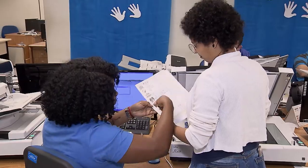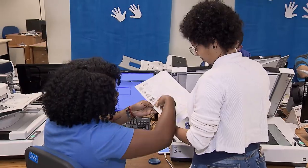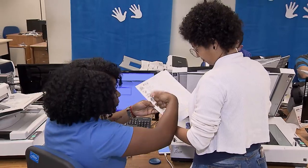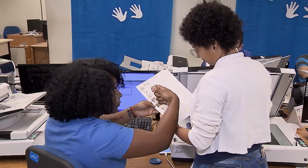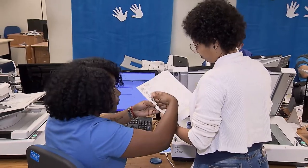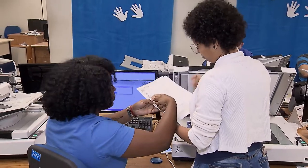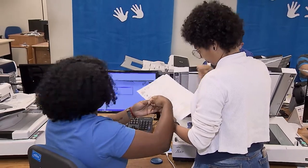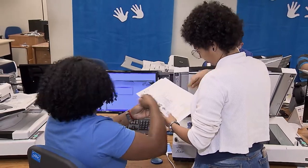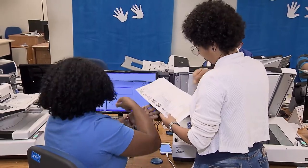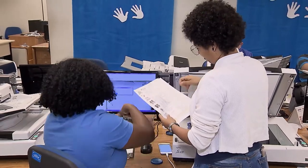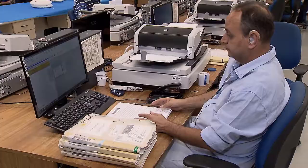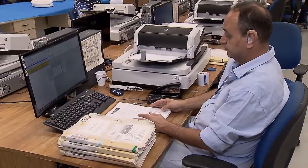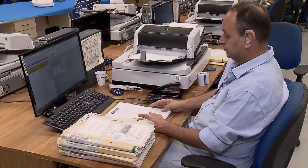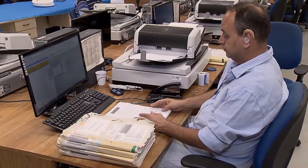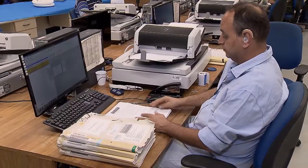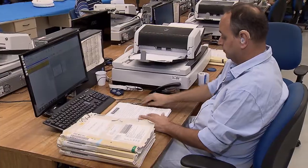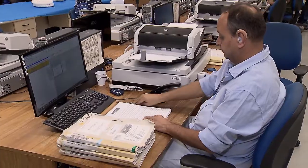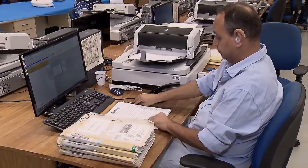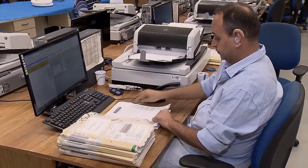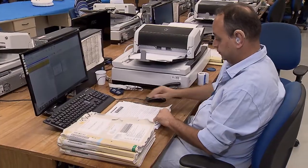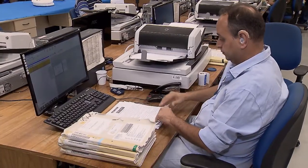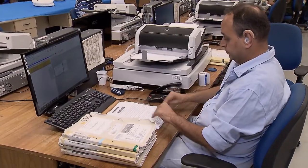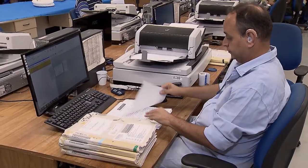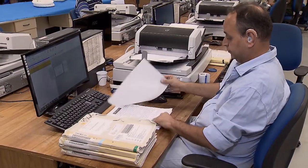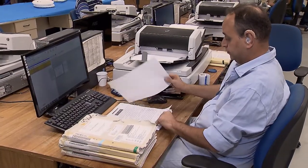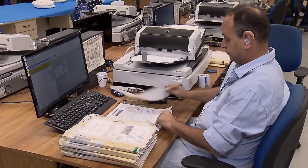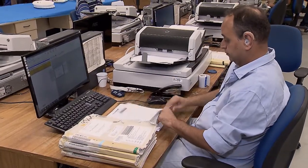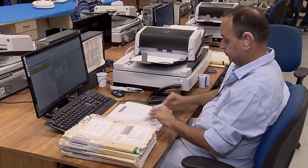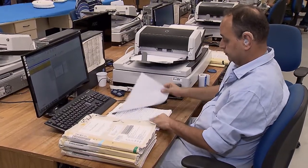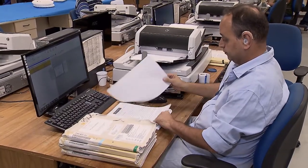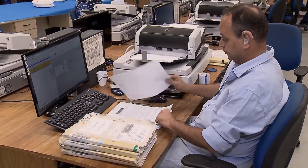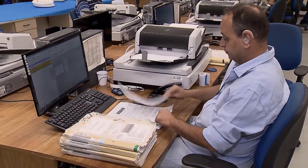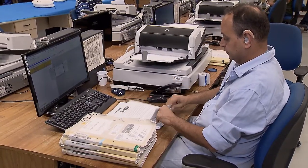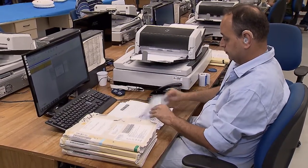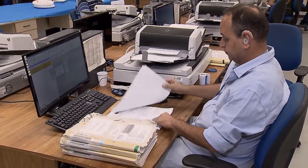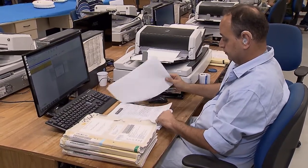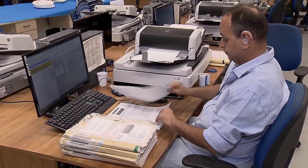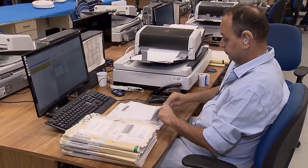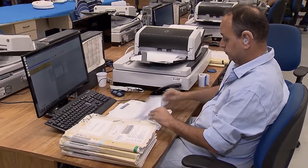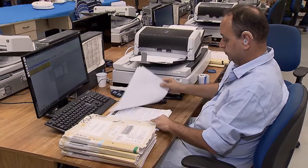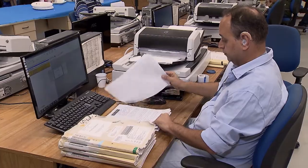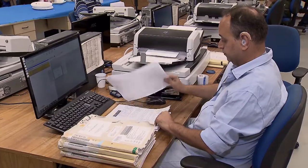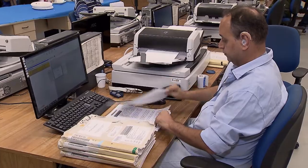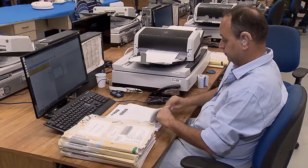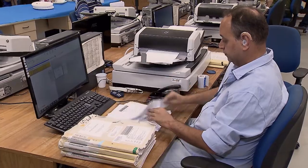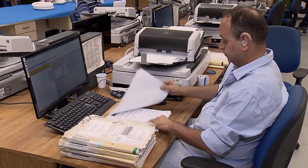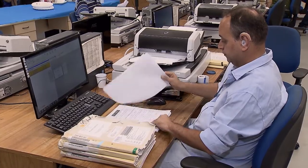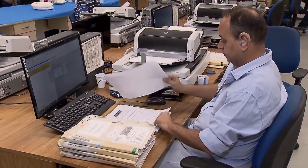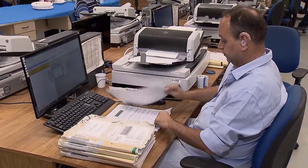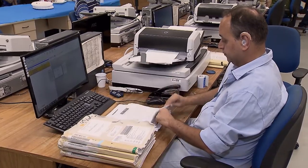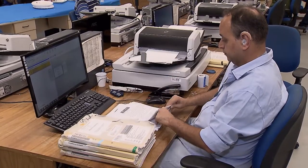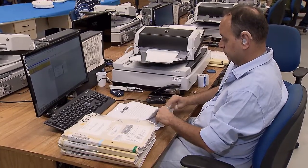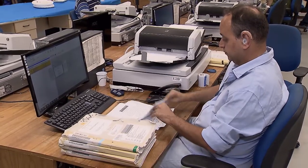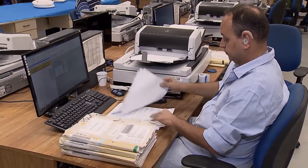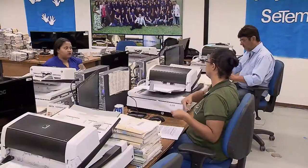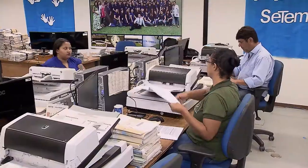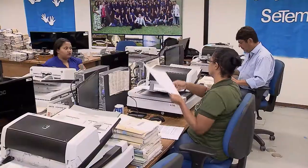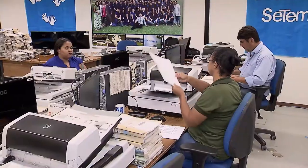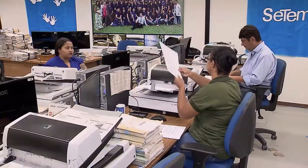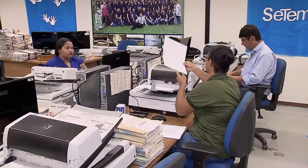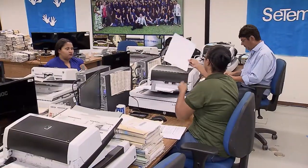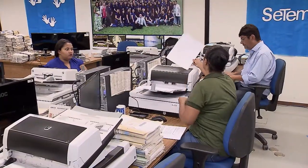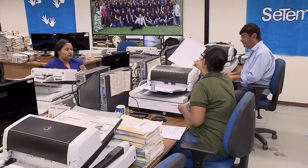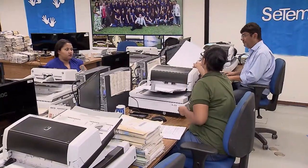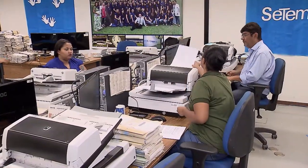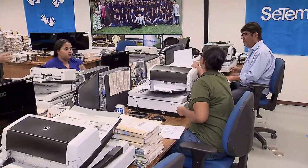auditivos que trabalham no STJ fazem parte da equipe de digitalização da seção de virtualização de petições e processos.